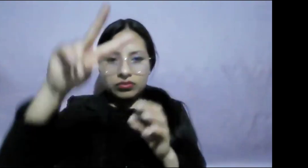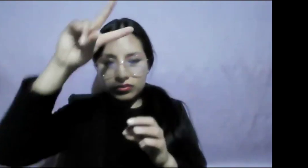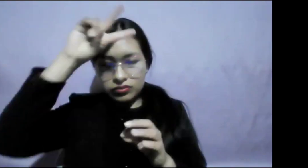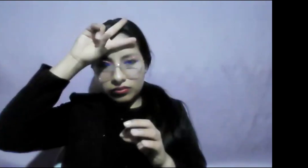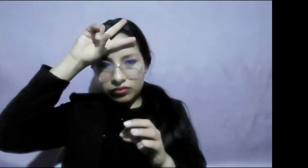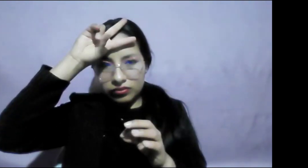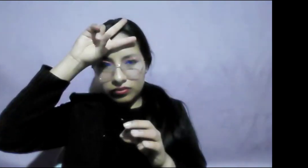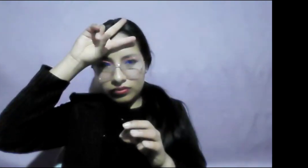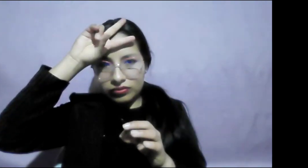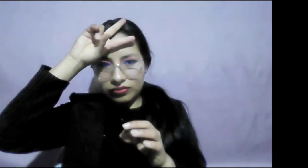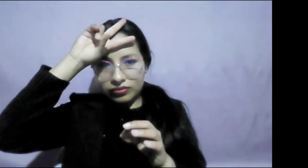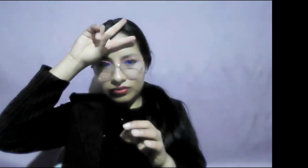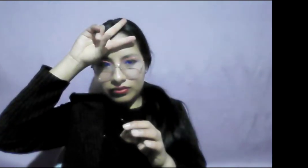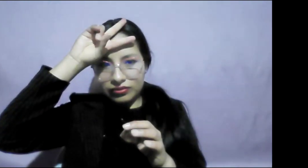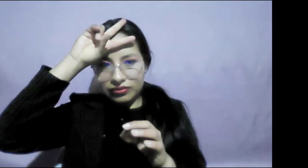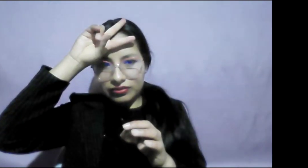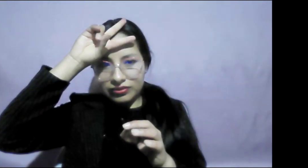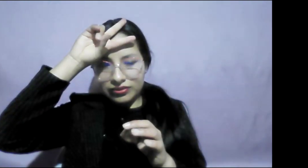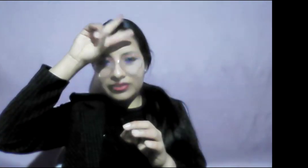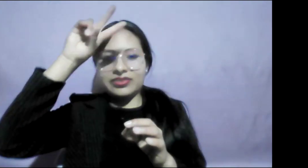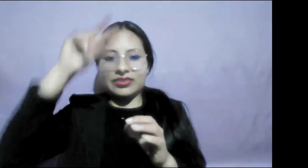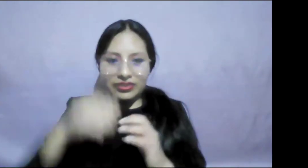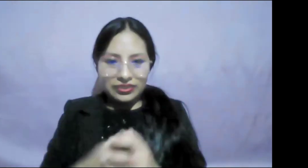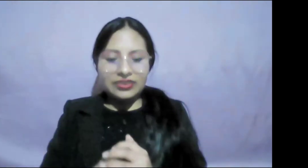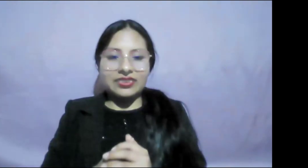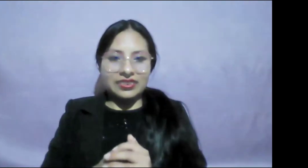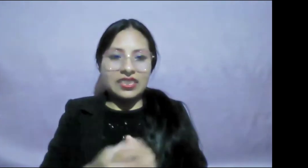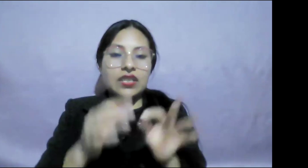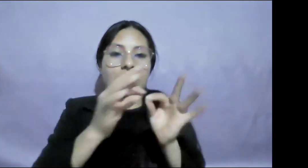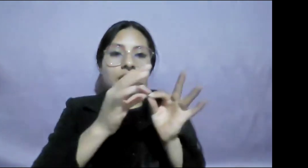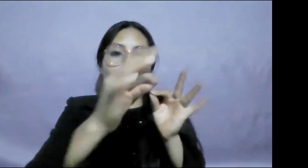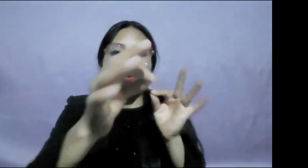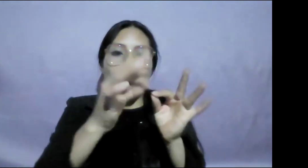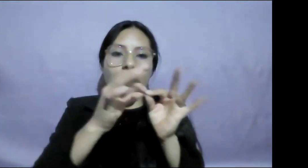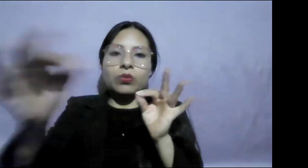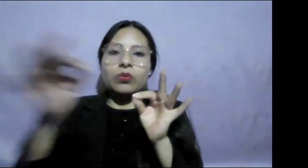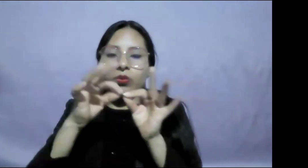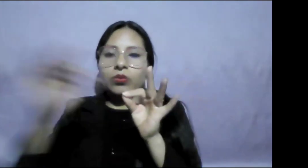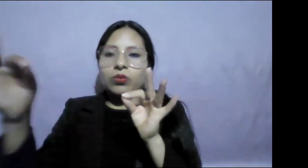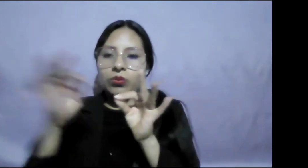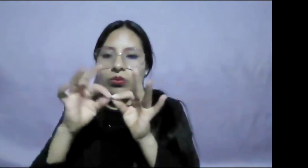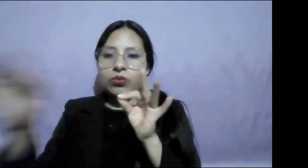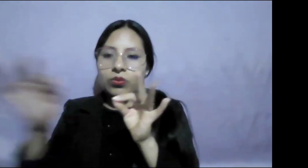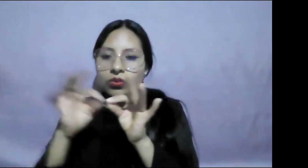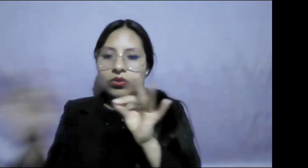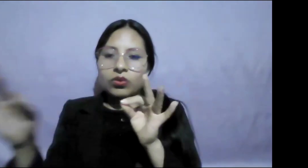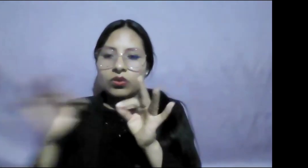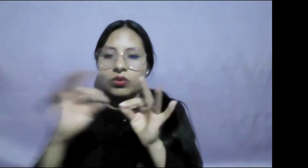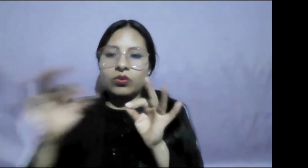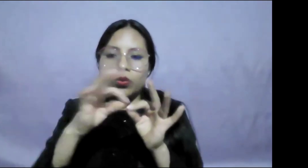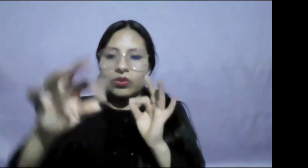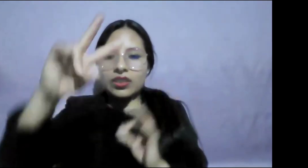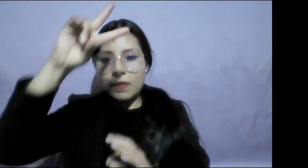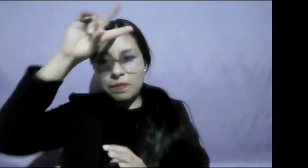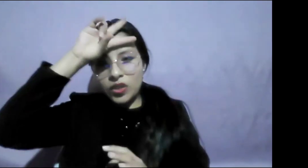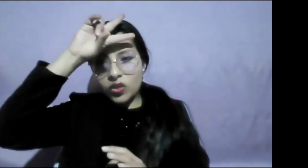del Perú Carola también cinnia por ahí muy bien animamos a todos